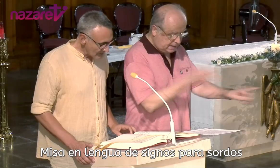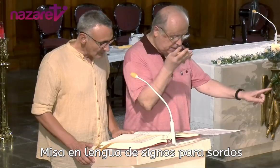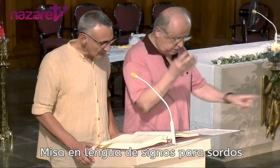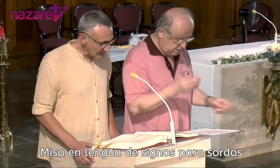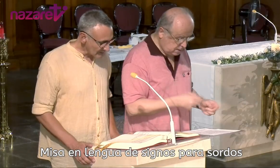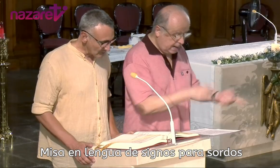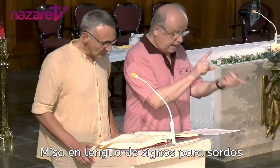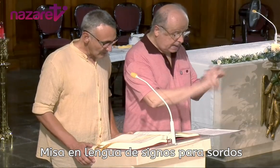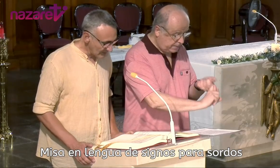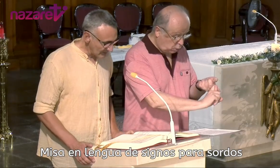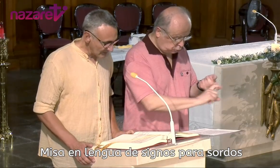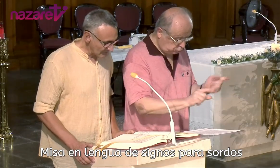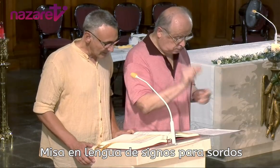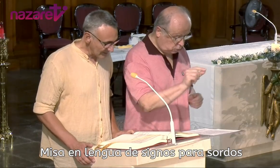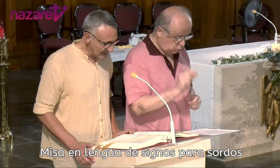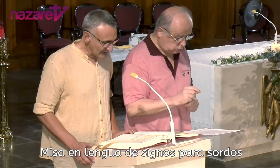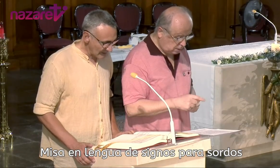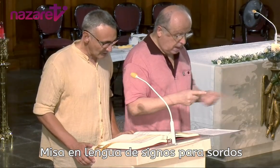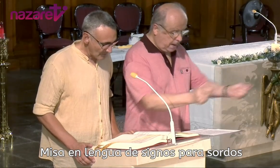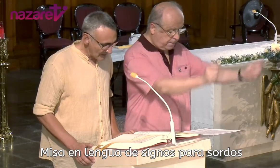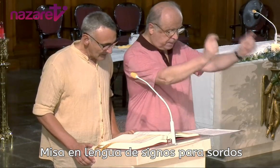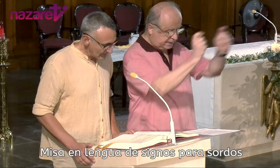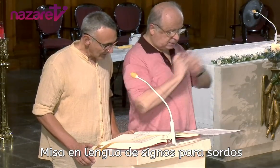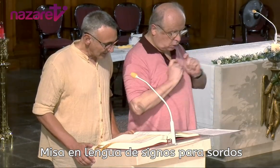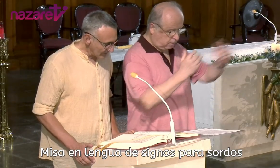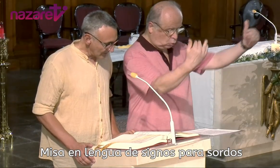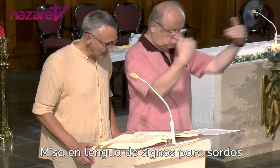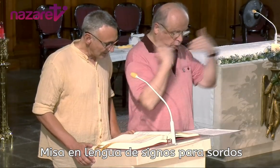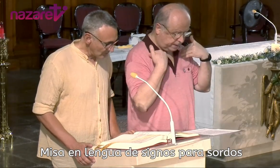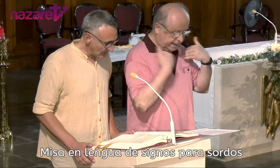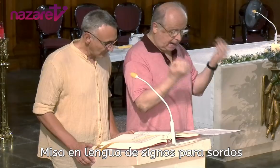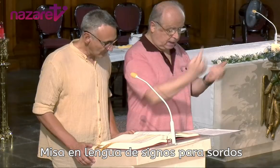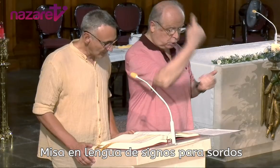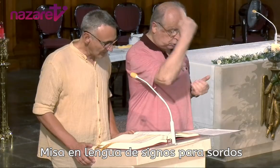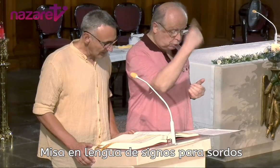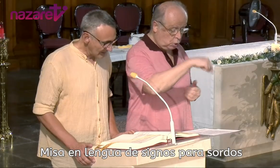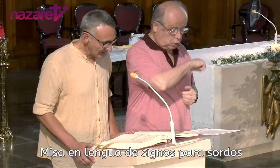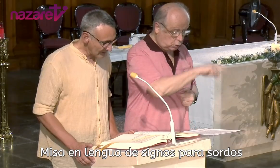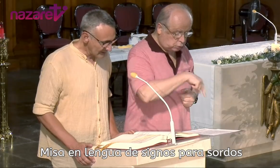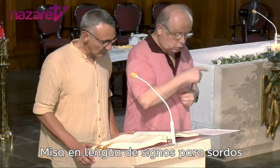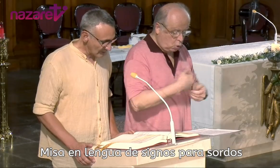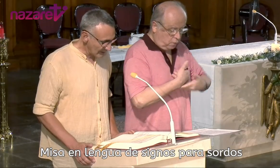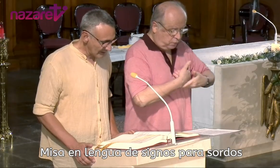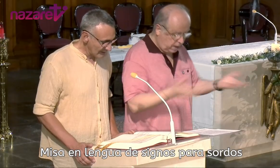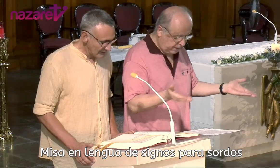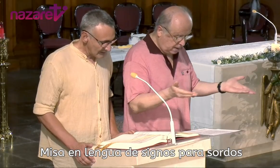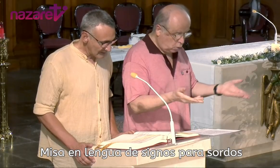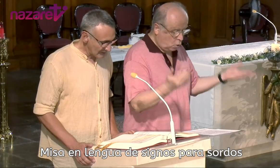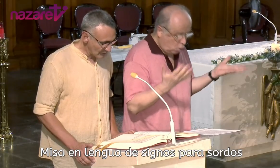llevamos este tesoro en vasijas de barro, para que se vea en una fuerza tan extraordinaria, es de Dios y